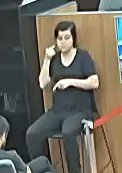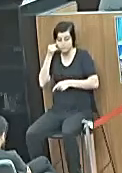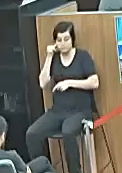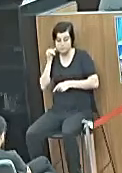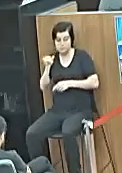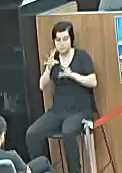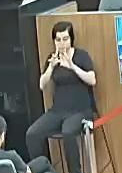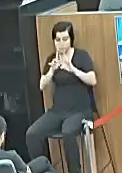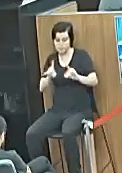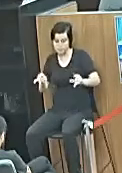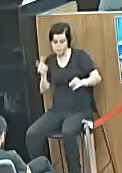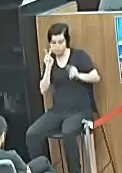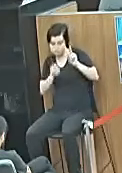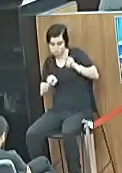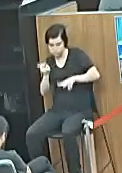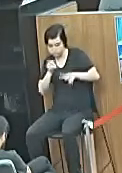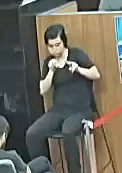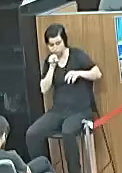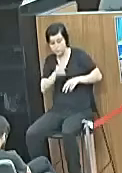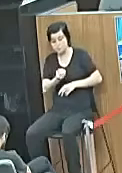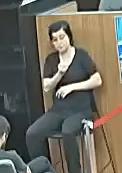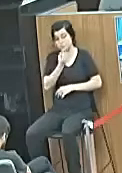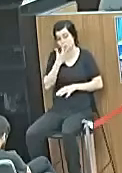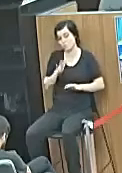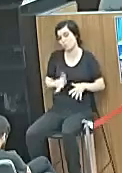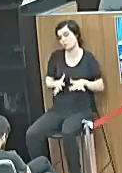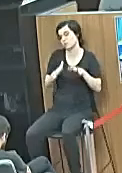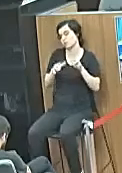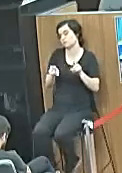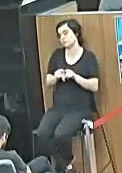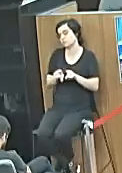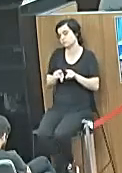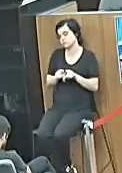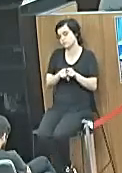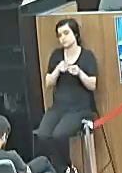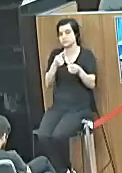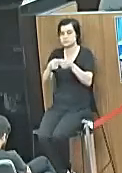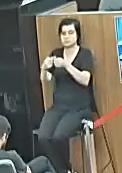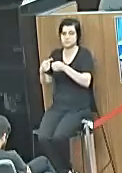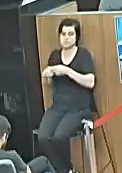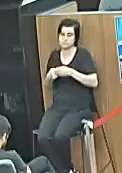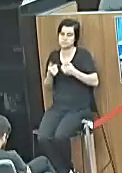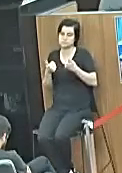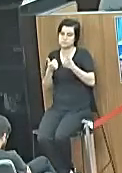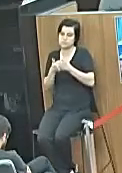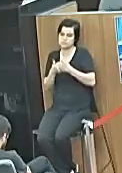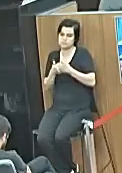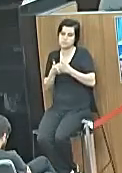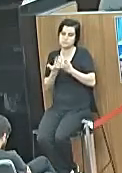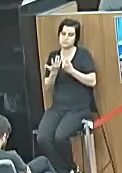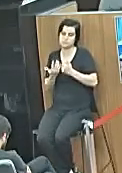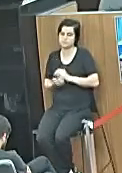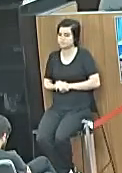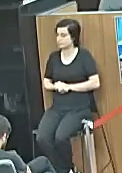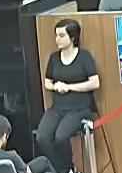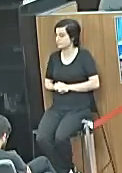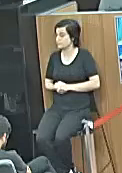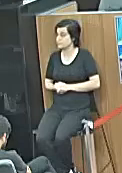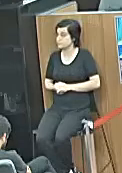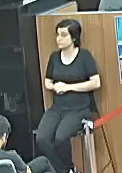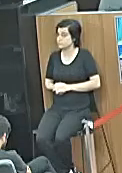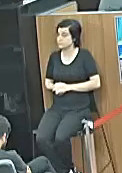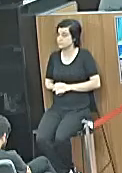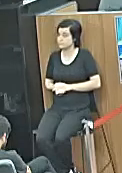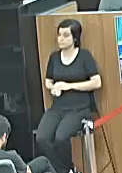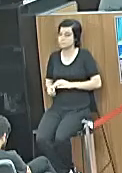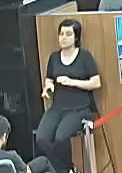em condições de funcionalidade adequada especialmente para os municípios de turmalina capelinha em minas nova zelândia na